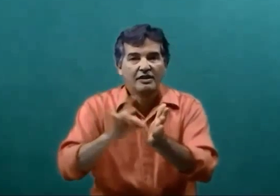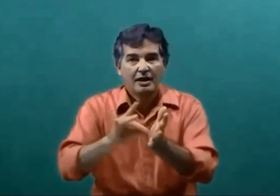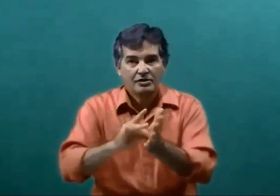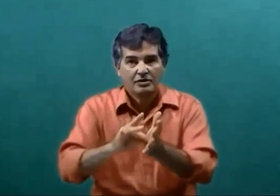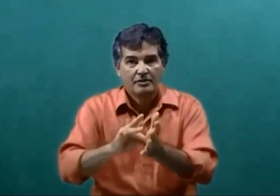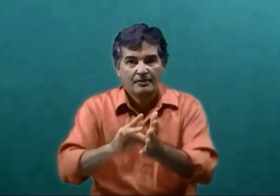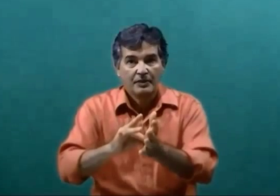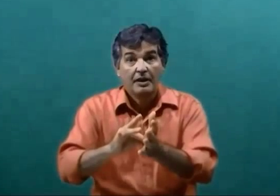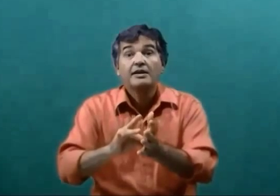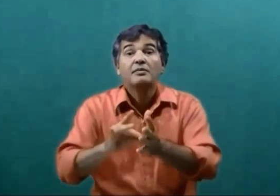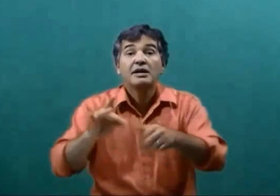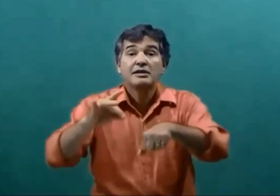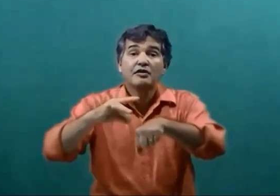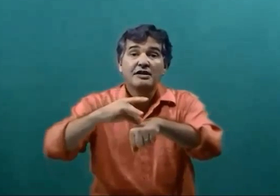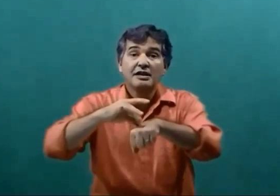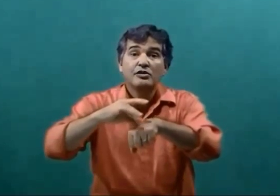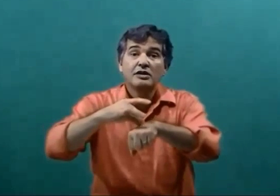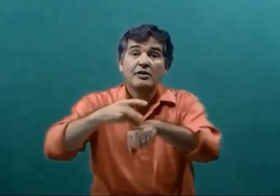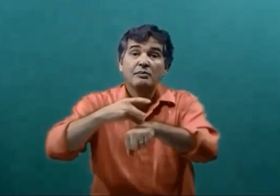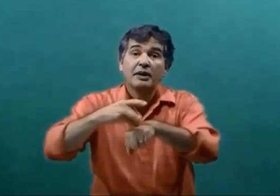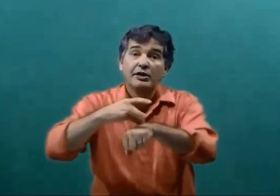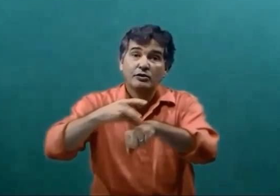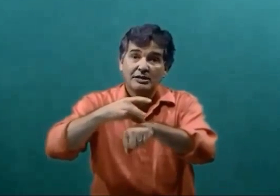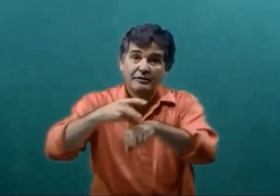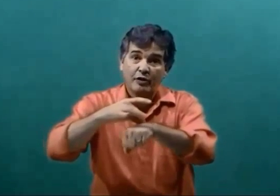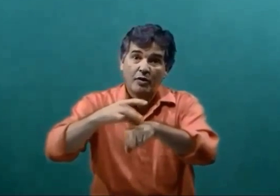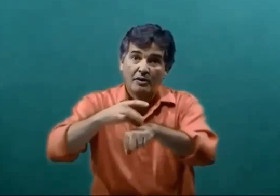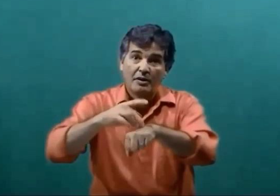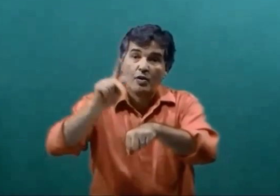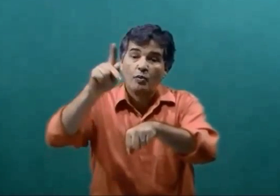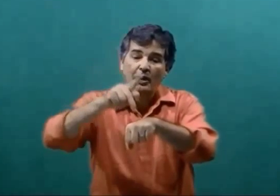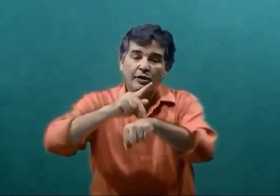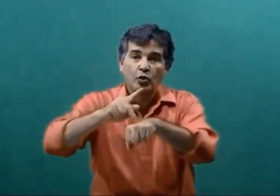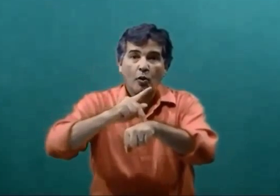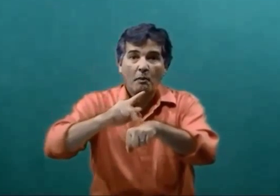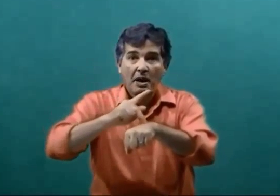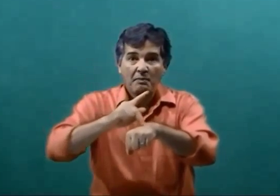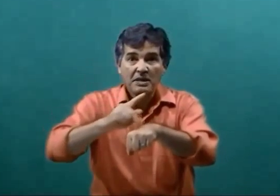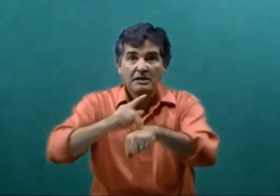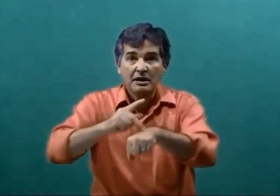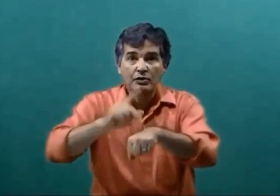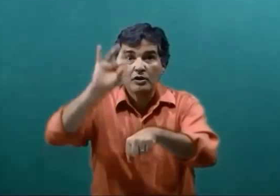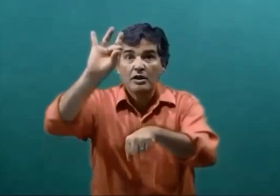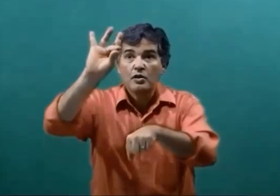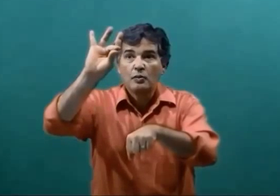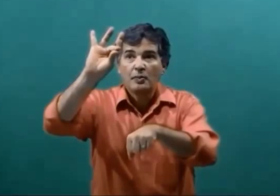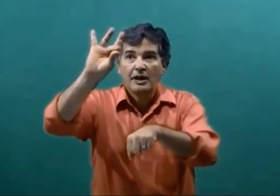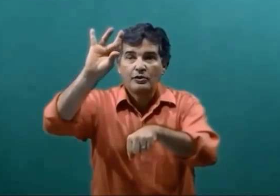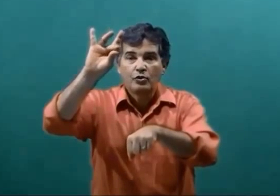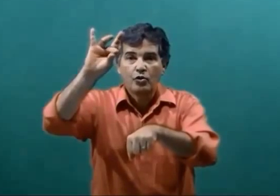Verdade. Que também estão fazendo o sinal de preto dessa forma. O preto com P pintando e o preto